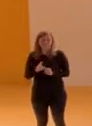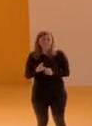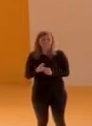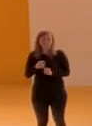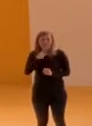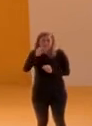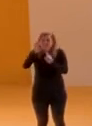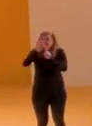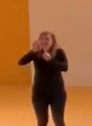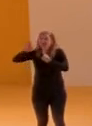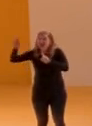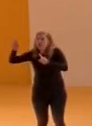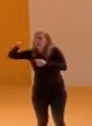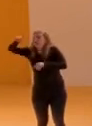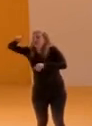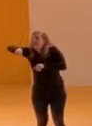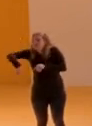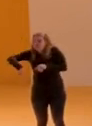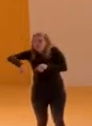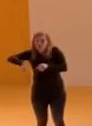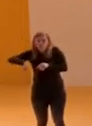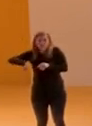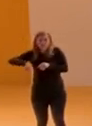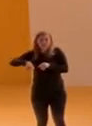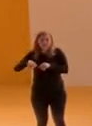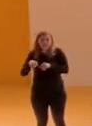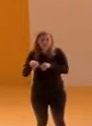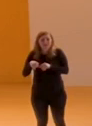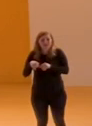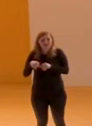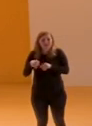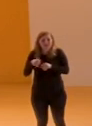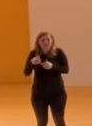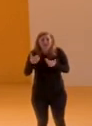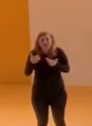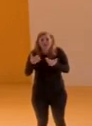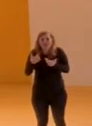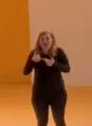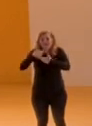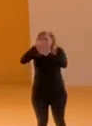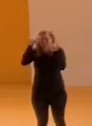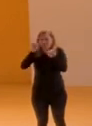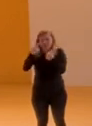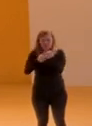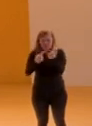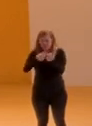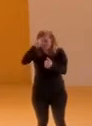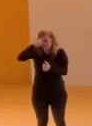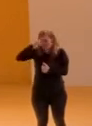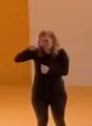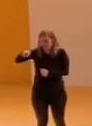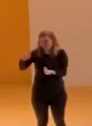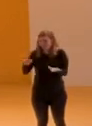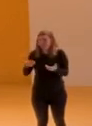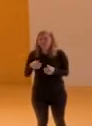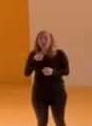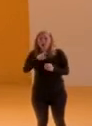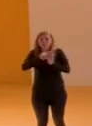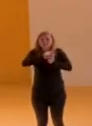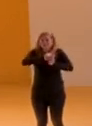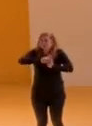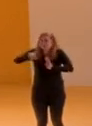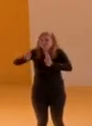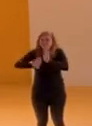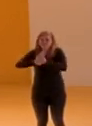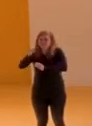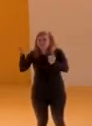ona ma tyle zer na miesiąc że ja nawet nie wiem jak tą liczbę się wymawia tak to była tak wysoka